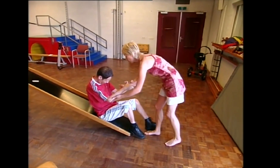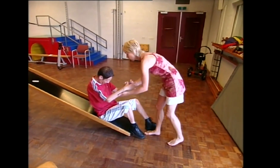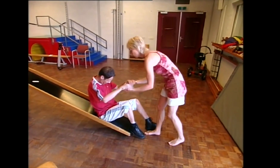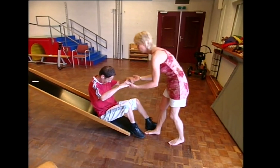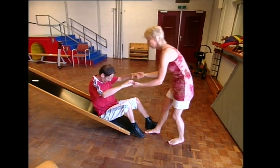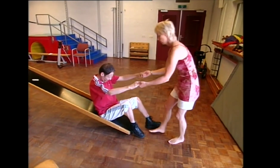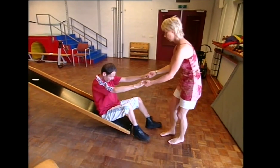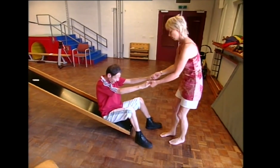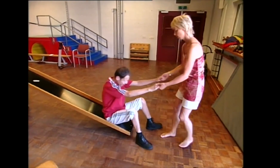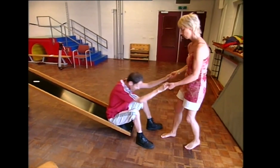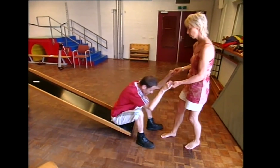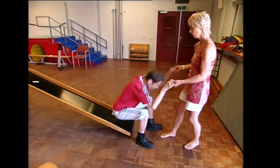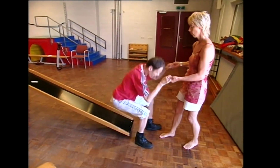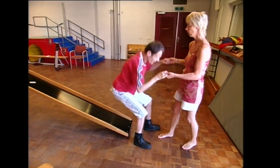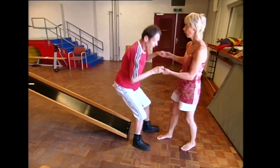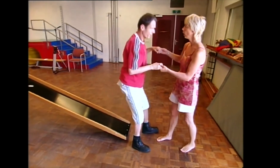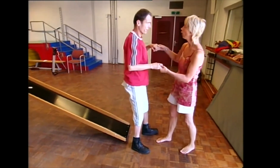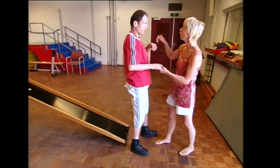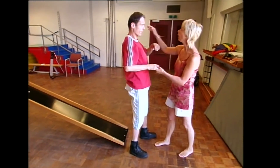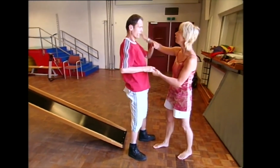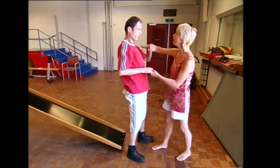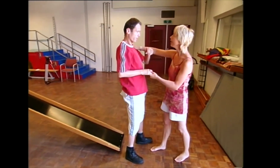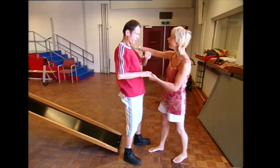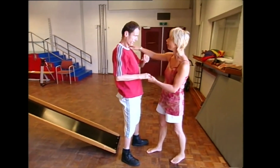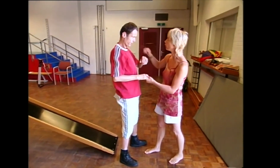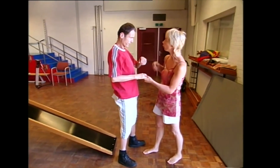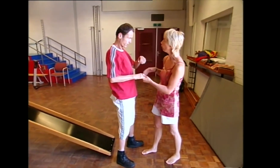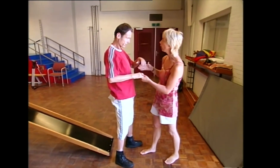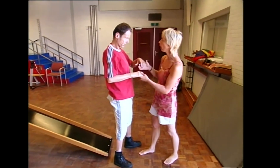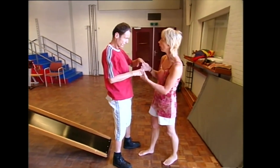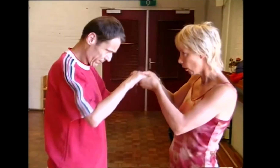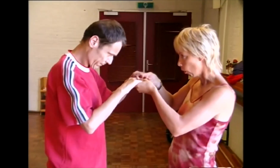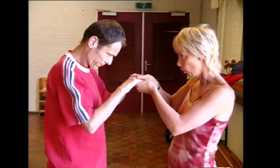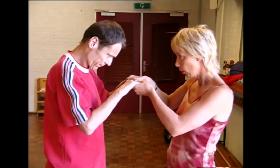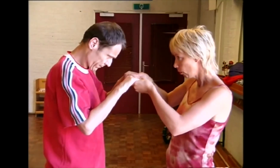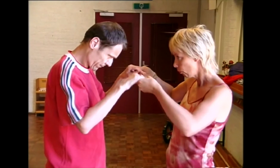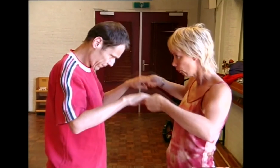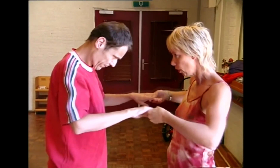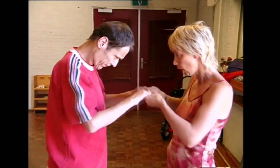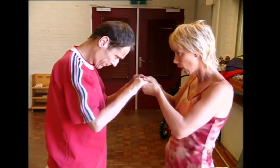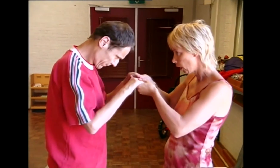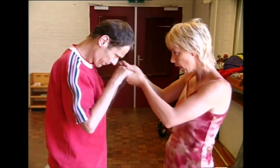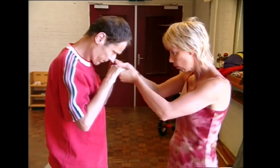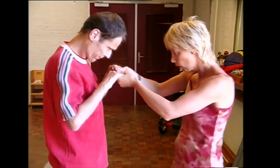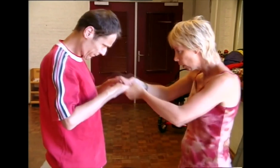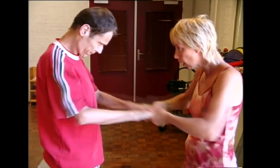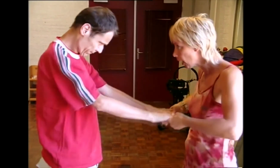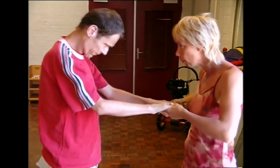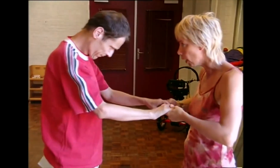Ron kan dat. Daar raken we elke dag meer van overtuigd. en we zijn nog geen jaar onderweg.